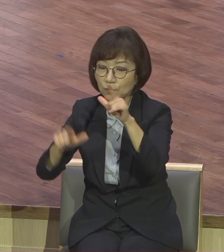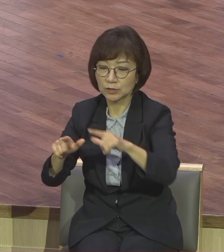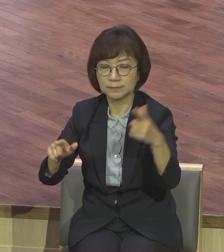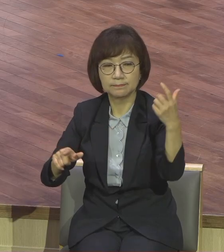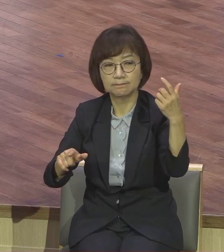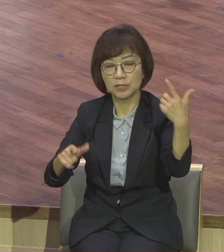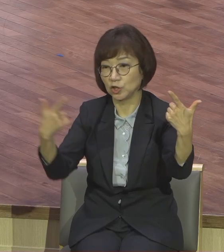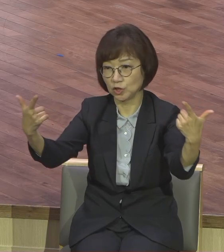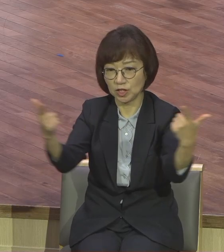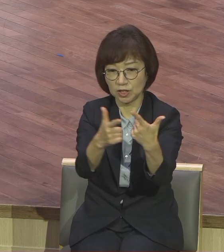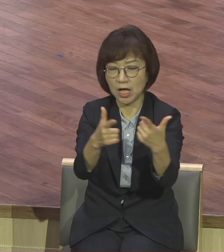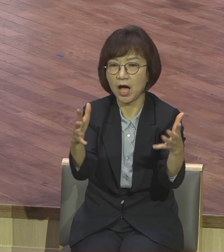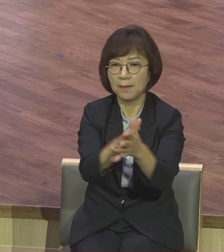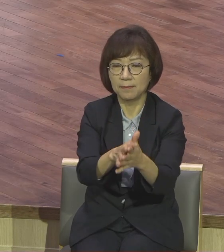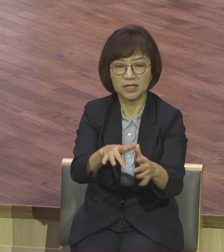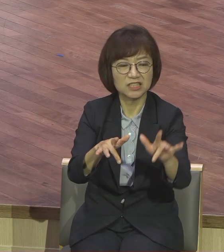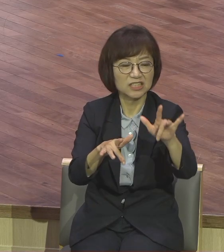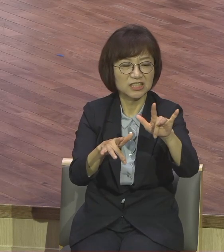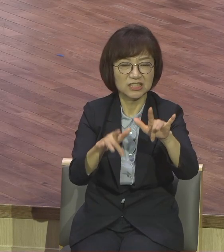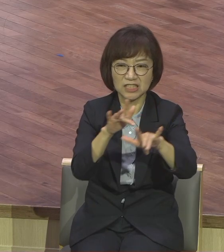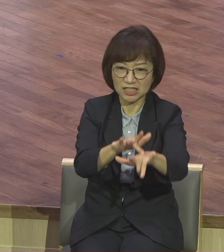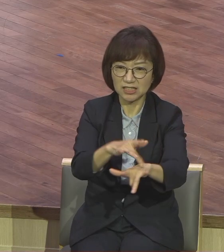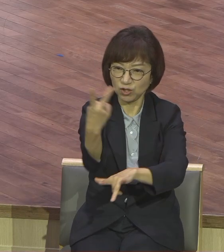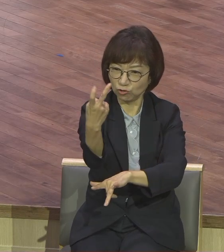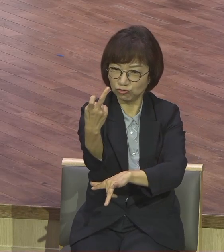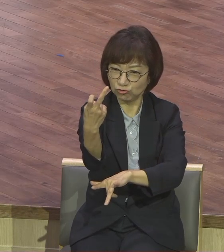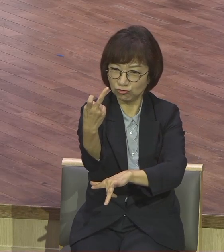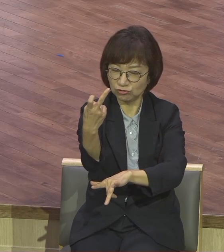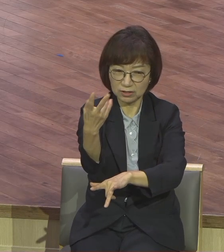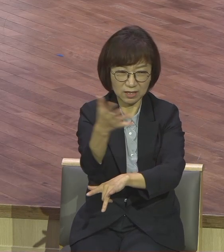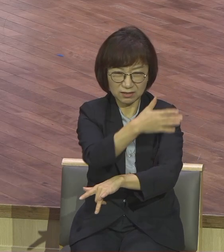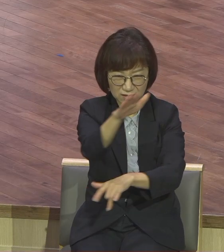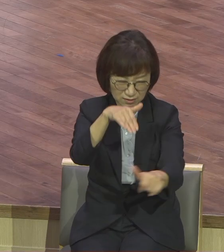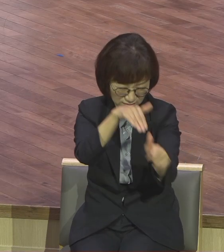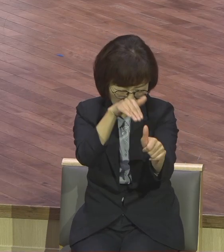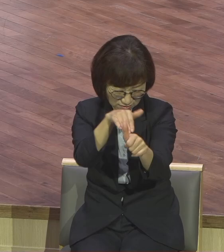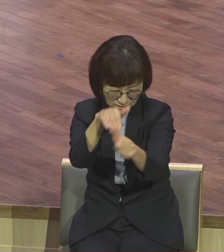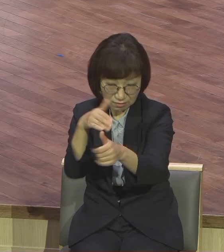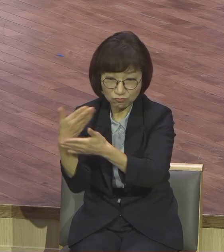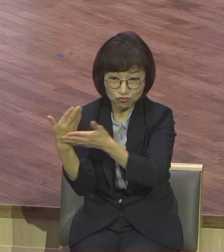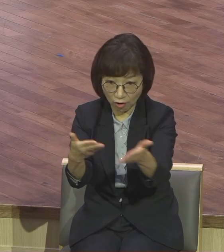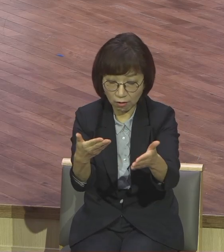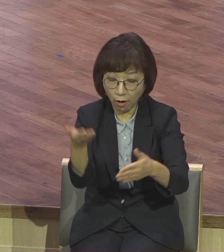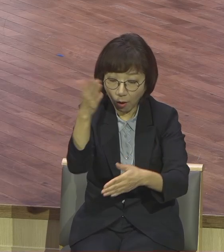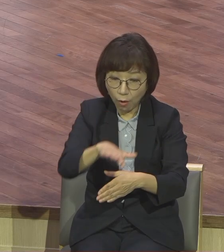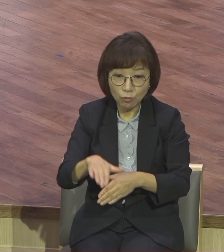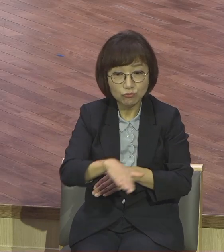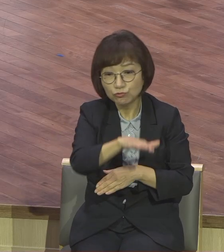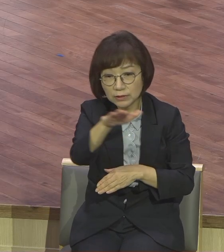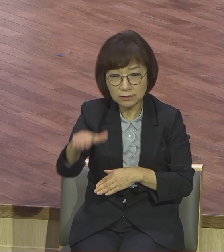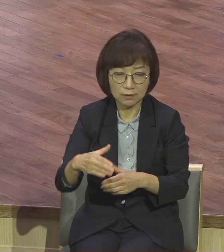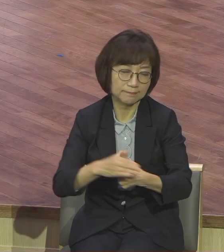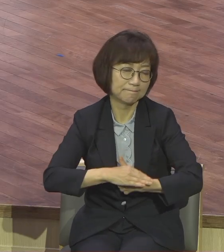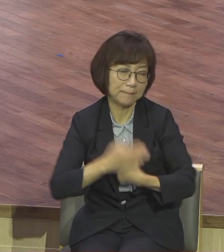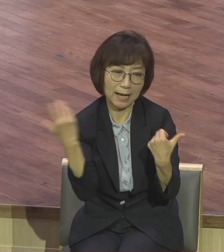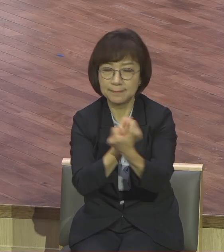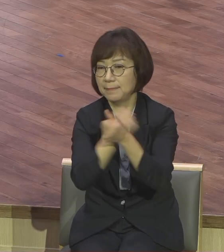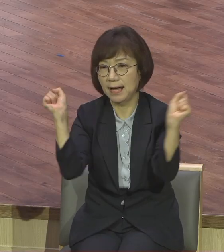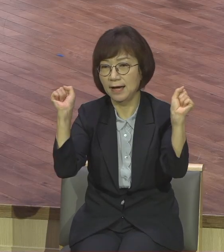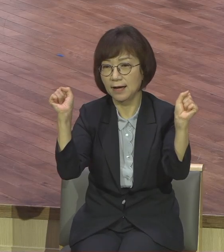운명 불신자 다 빠져 있어요. 이런 멸망받을 운명에서 완전히